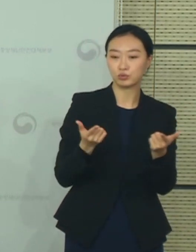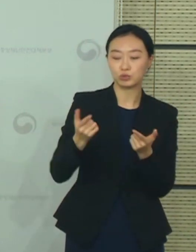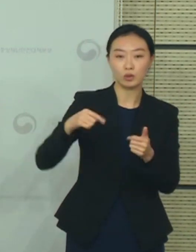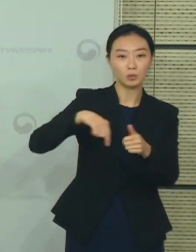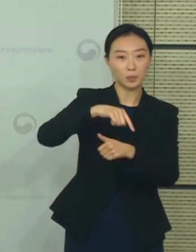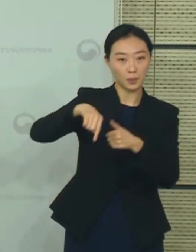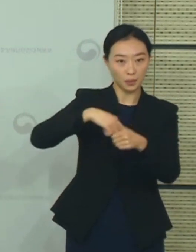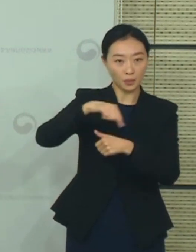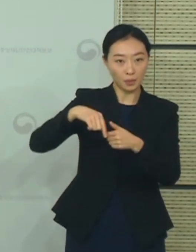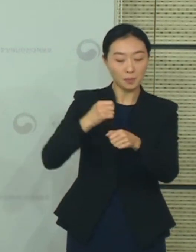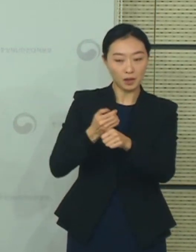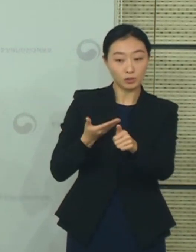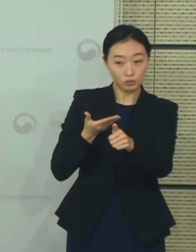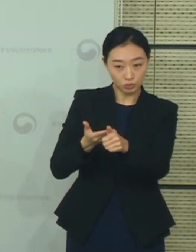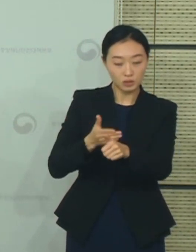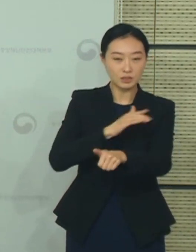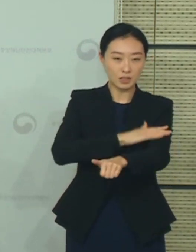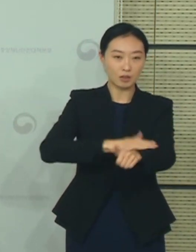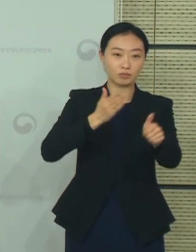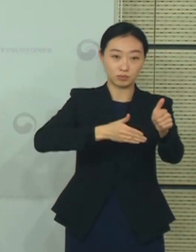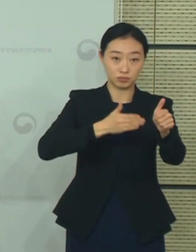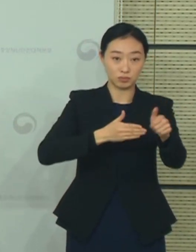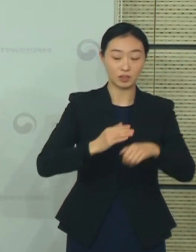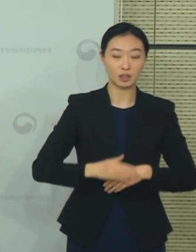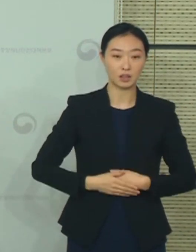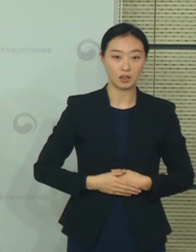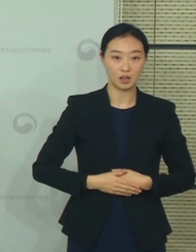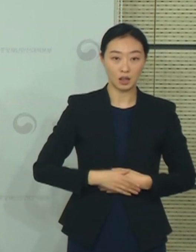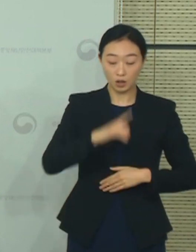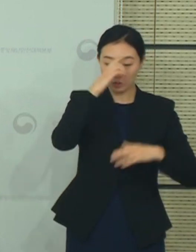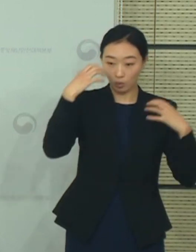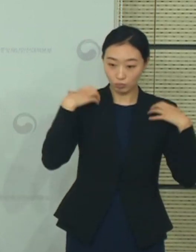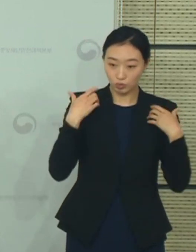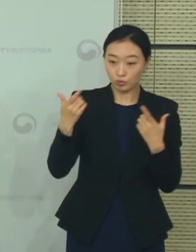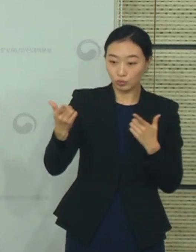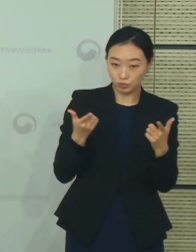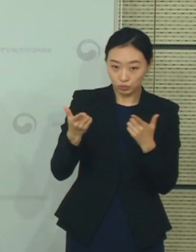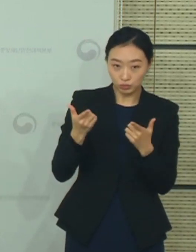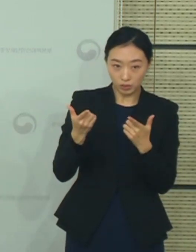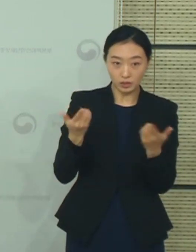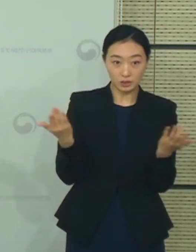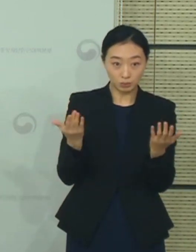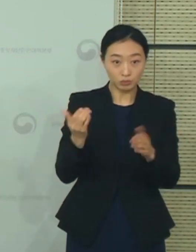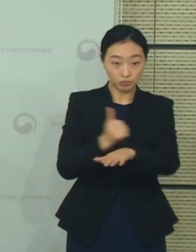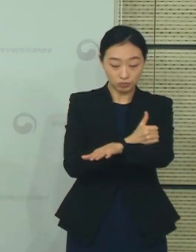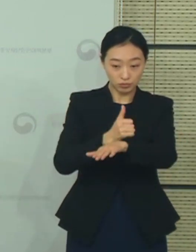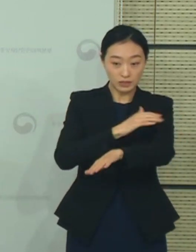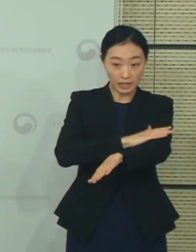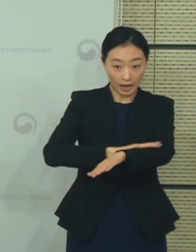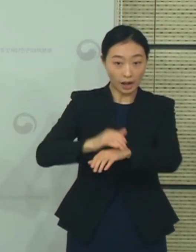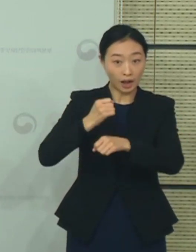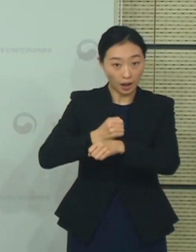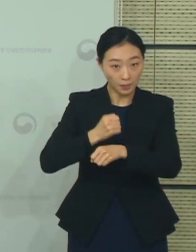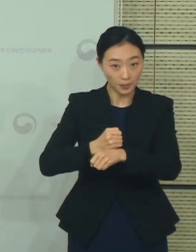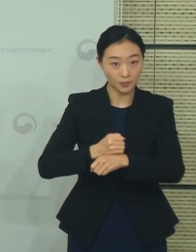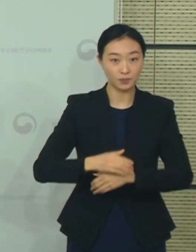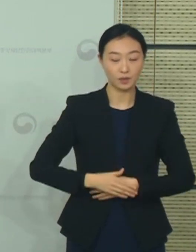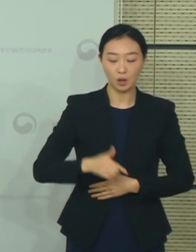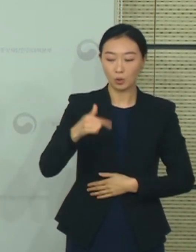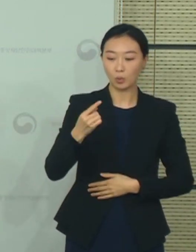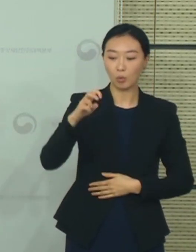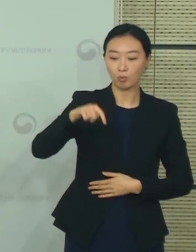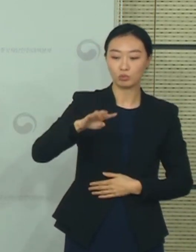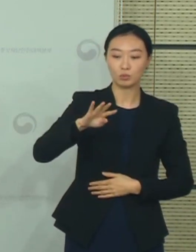것을 적극 권장하며 정부는 유연근무제를 실시하는 중소, 중견기업에 대해서는 노무비를